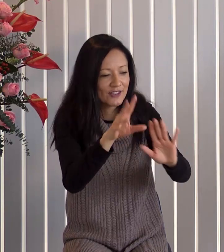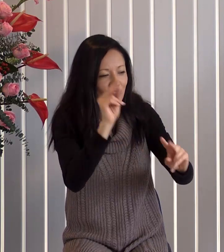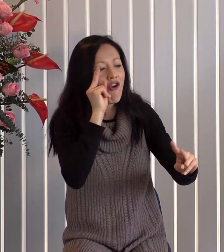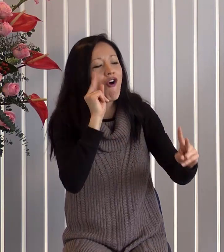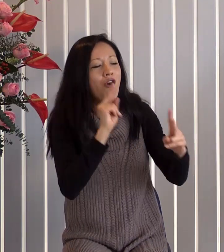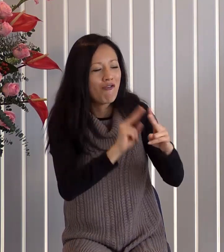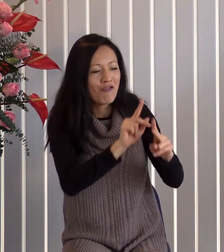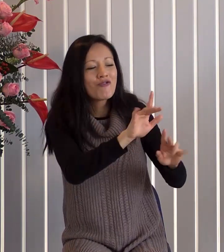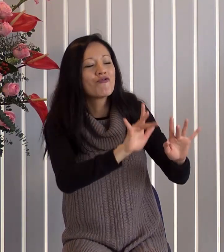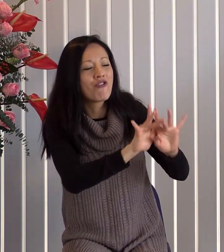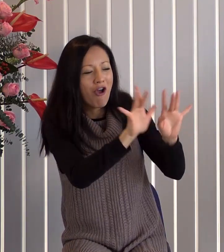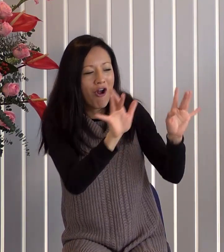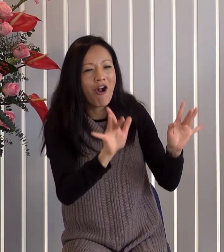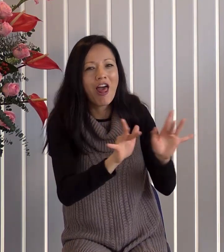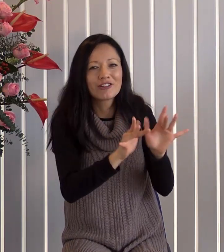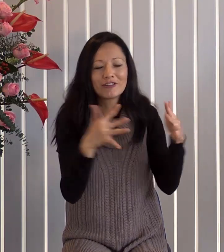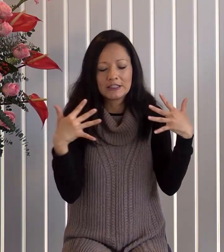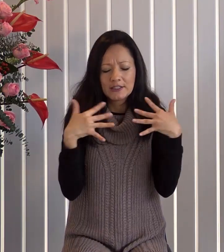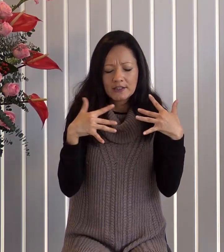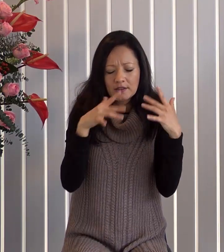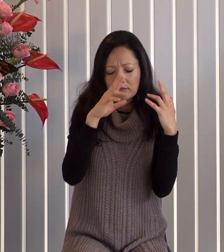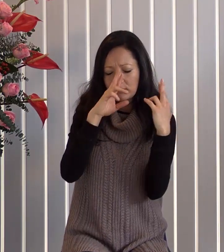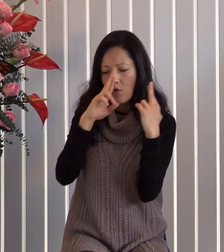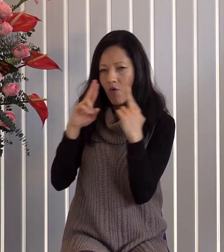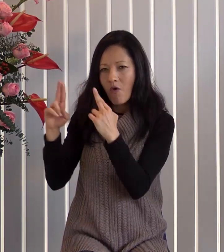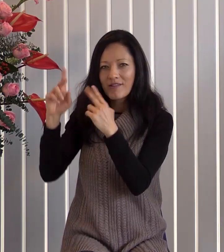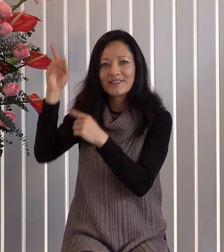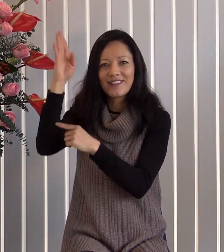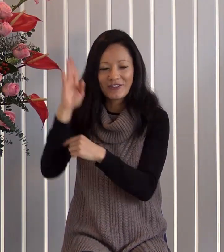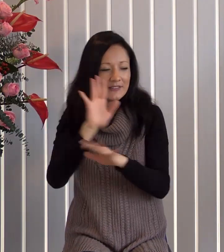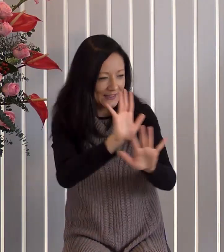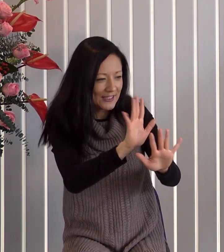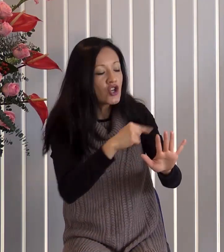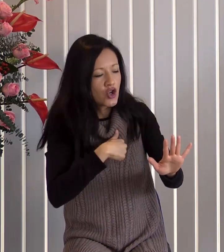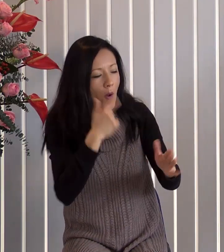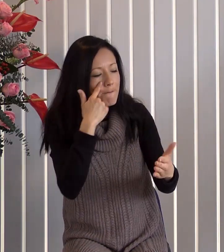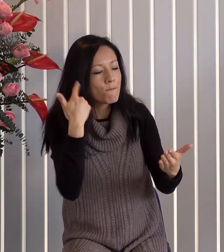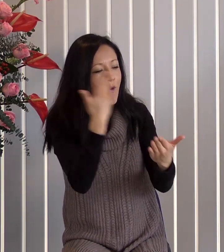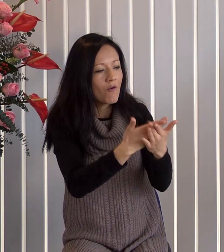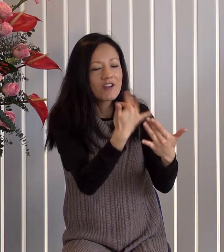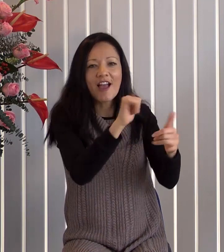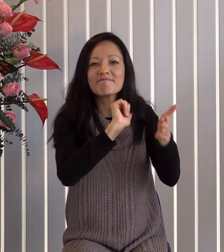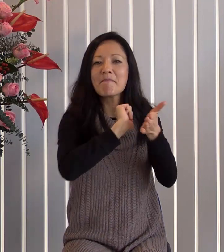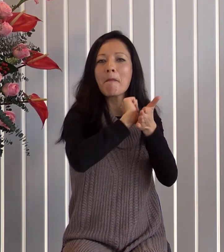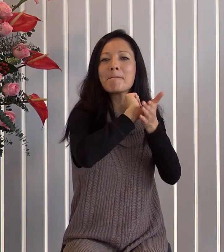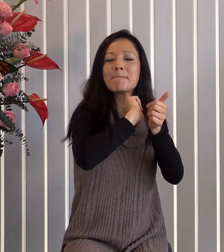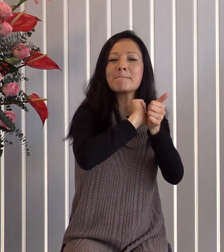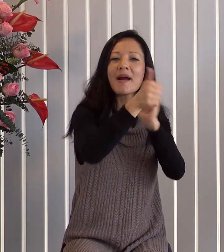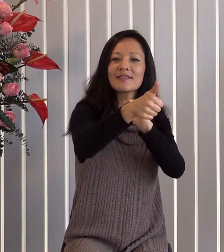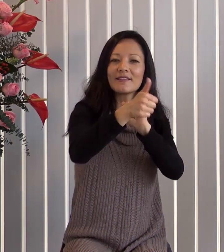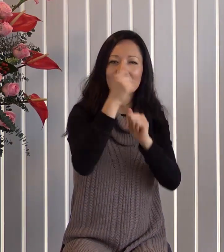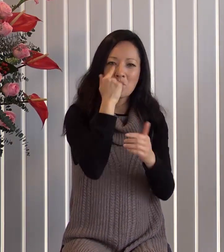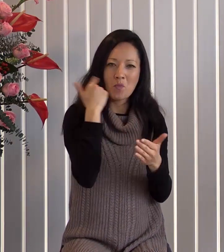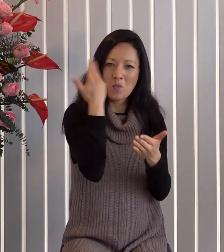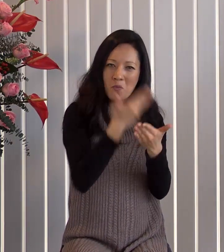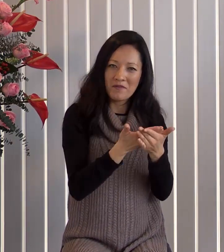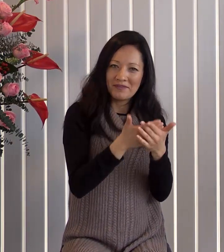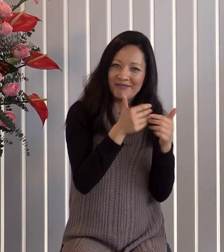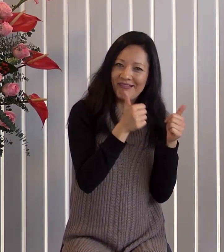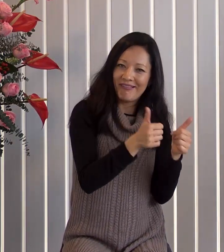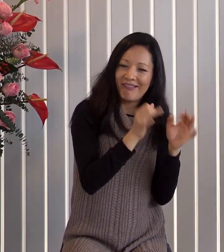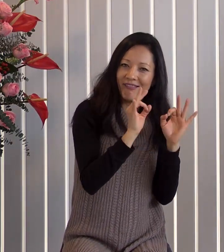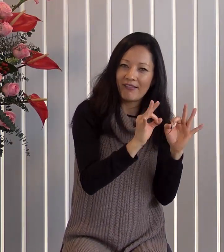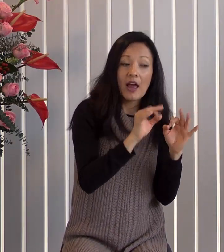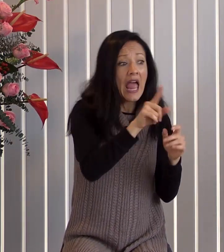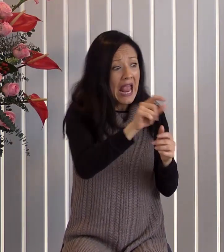sé, Abraham, te he probado y que has pasado la prueba. ¿Es la prueba, es